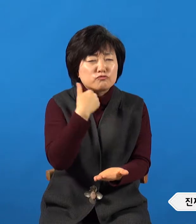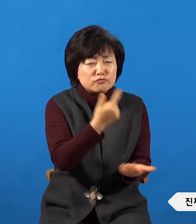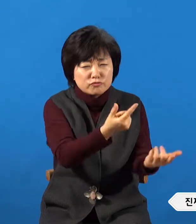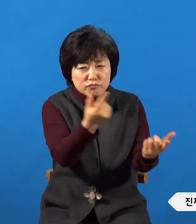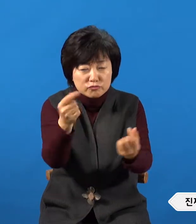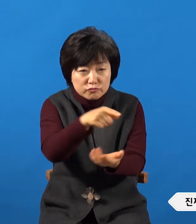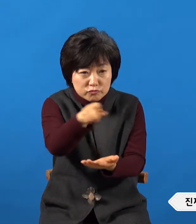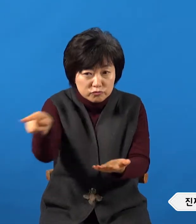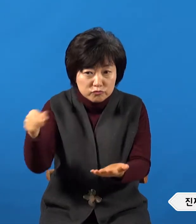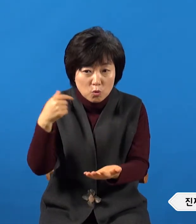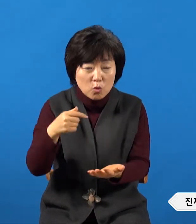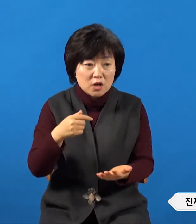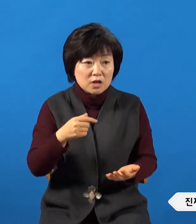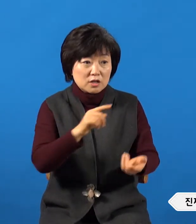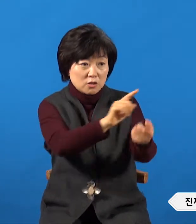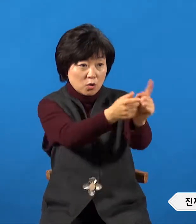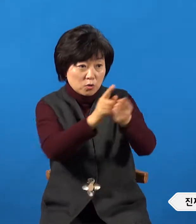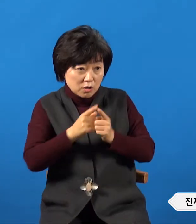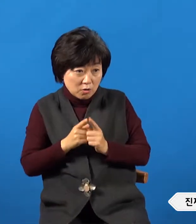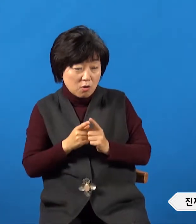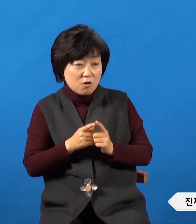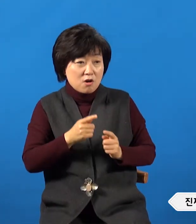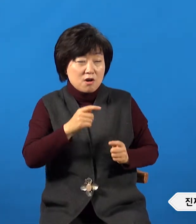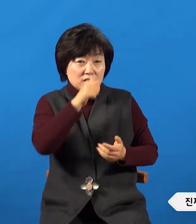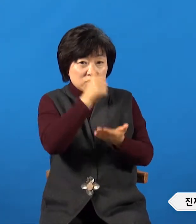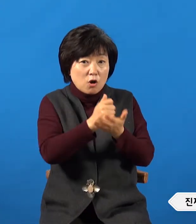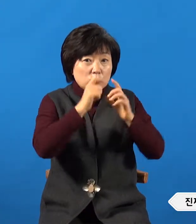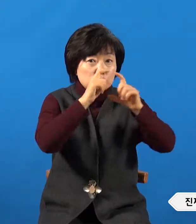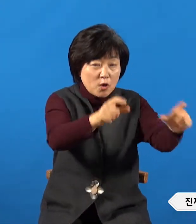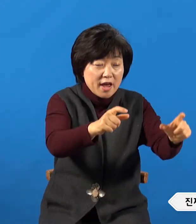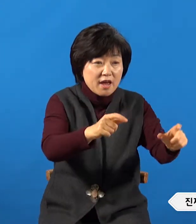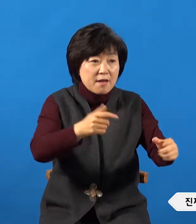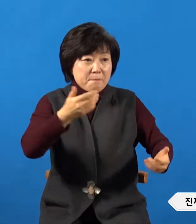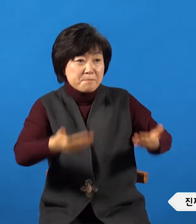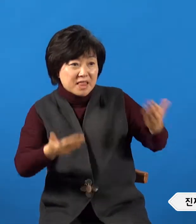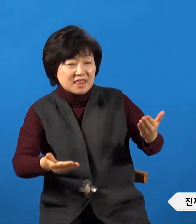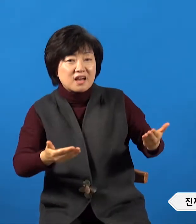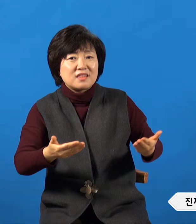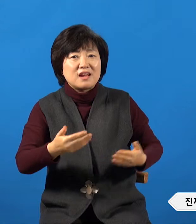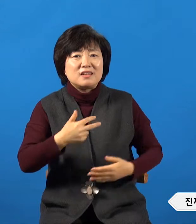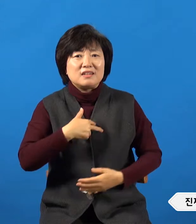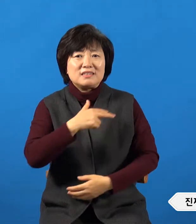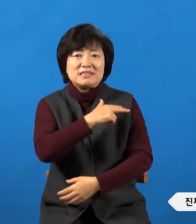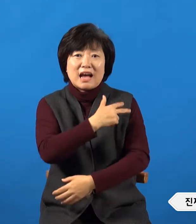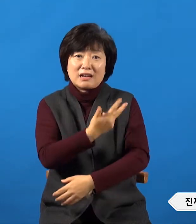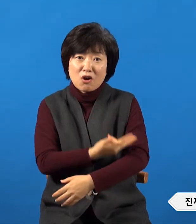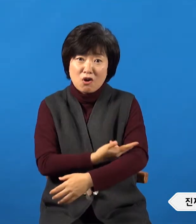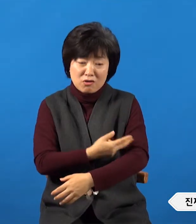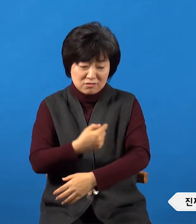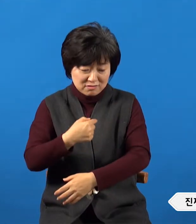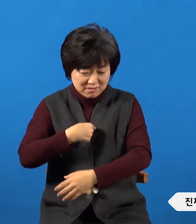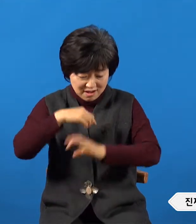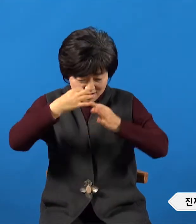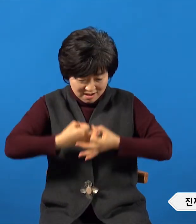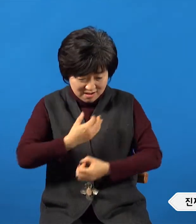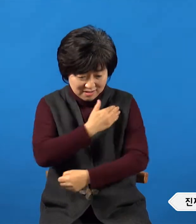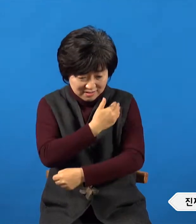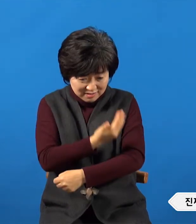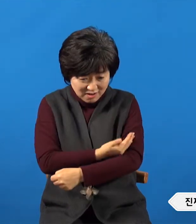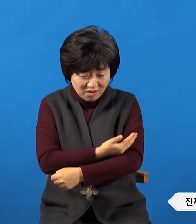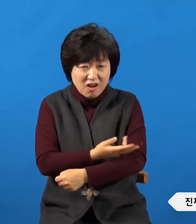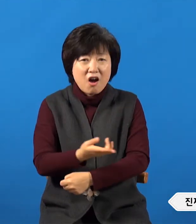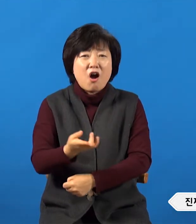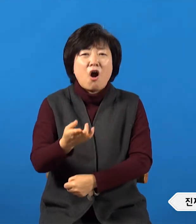우리가 그렇게 서로를 향해서 정죄하고 판단할 만한 자격과 능력을 가진 자가